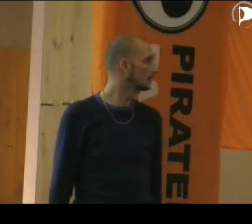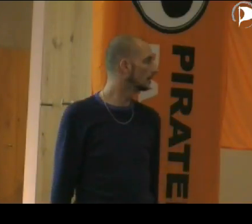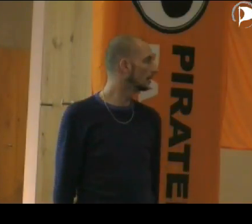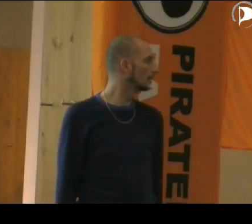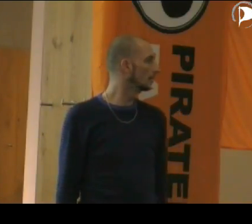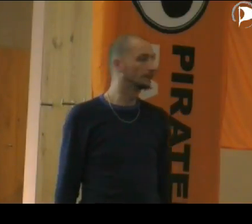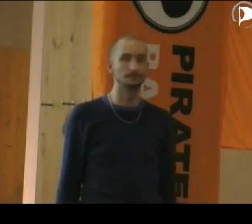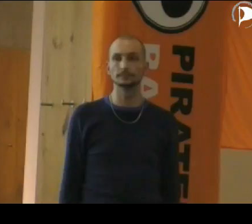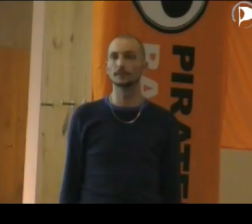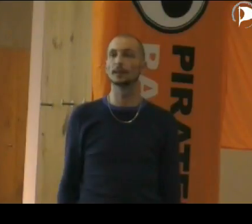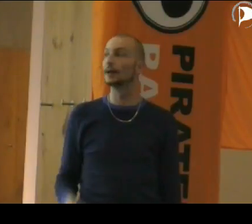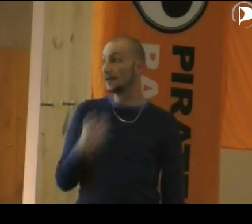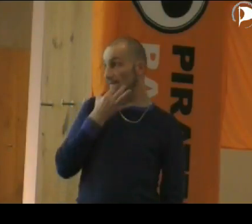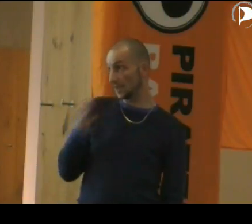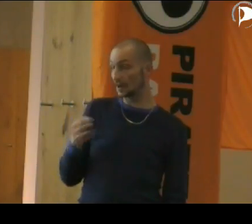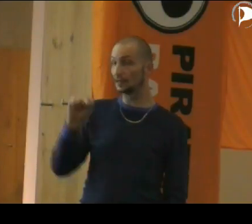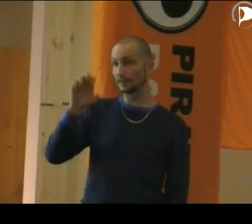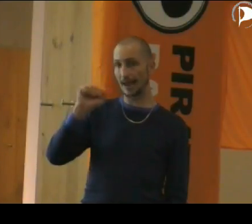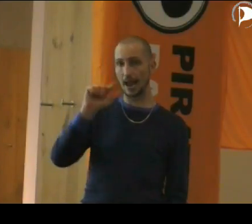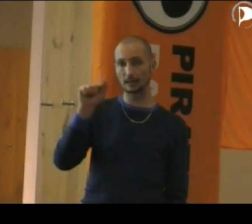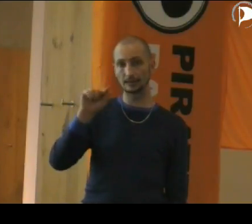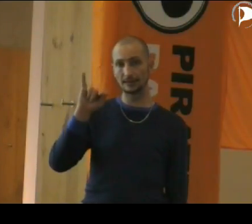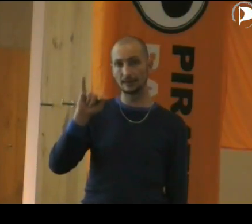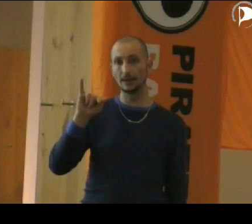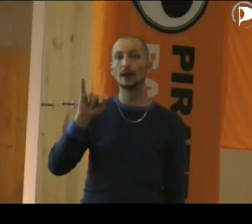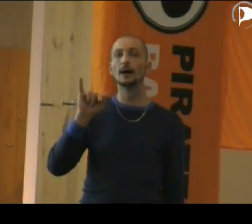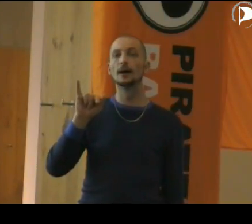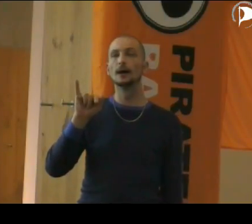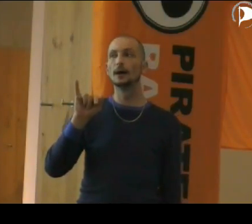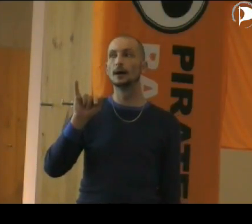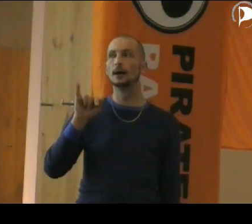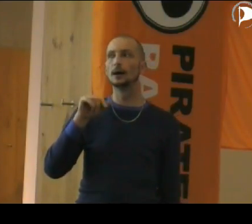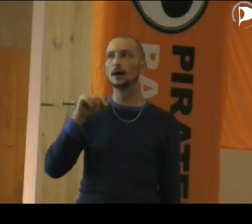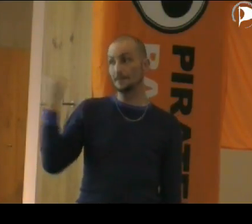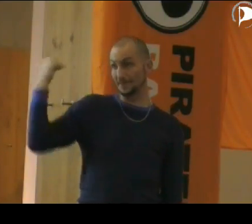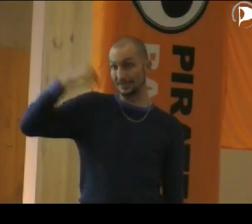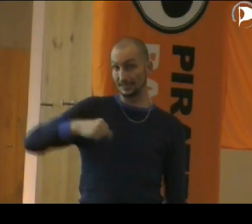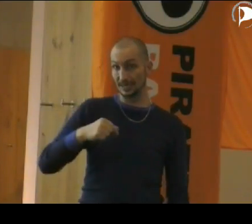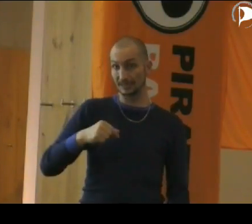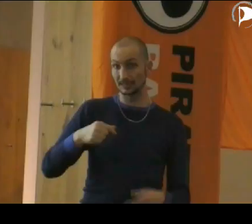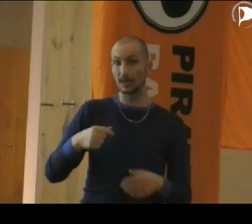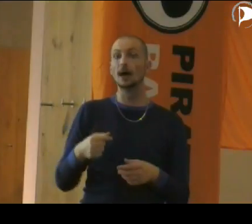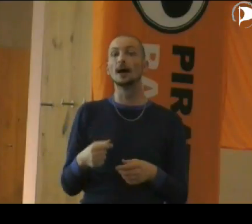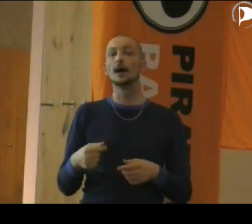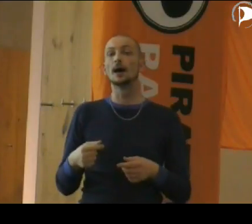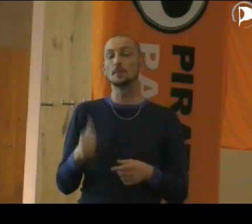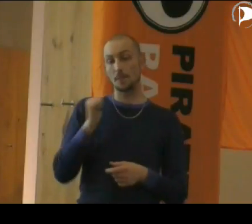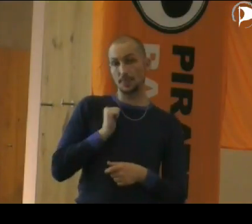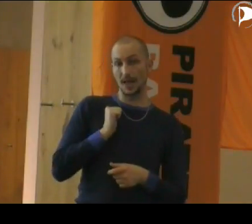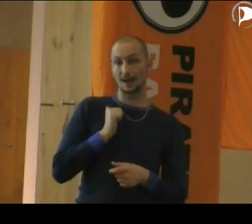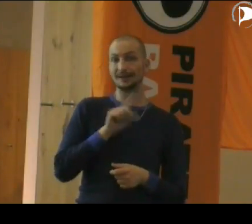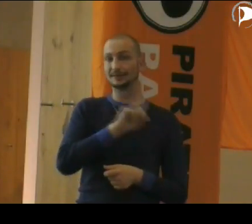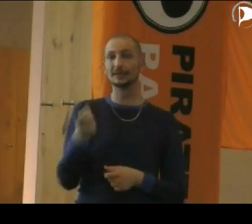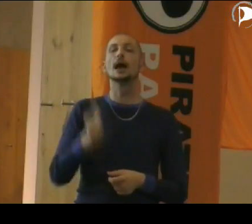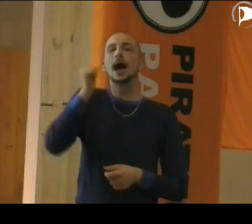hallo meine frage an natrium september der lvv für mitgliedsbeiträge nicht mehr das stift eingezogen